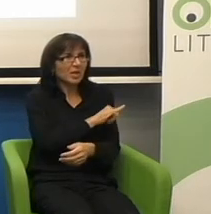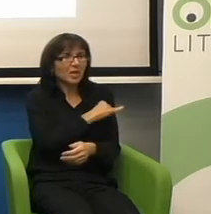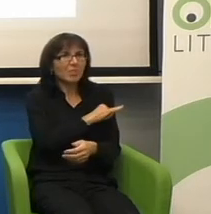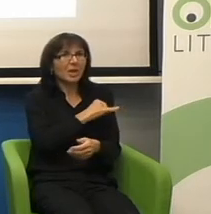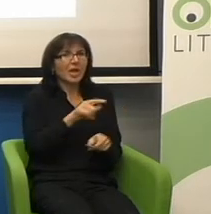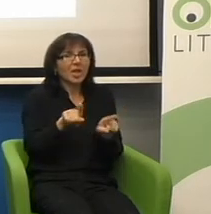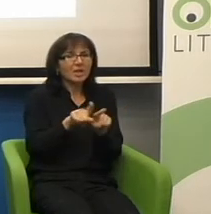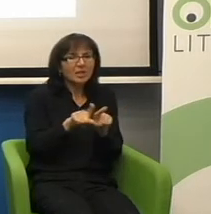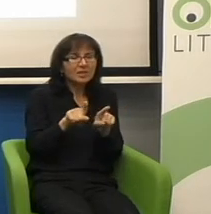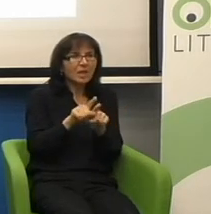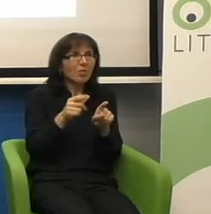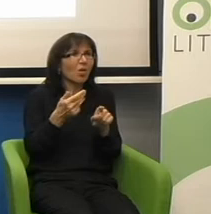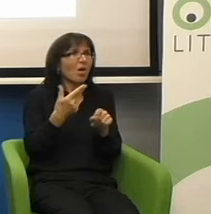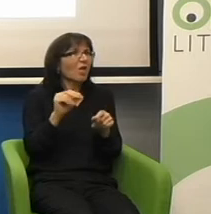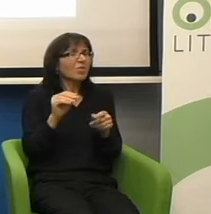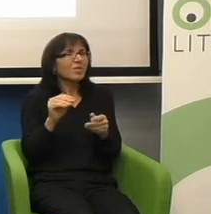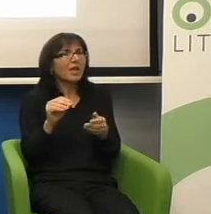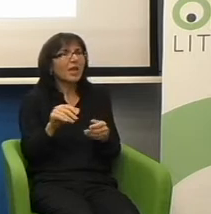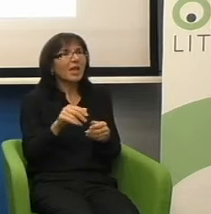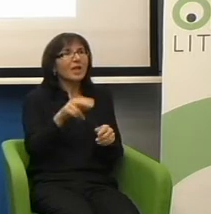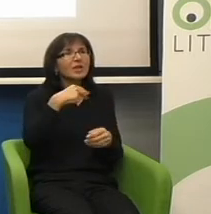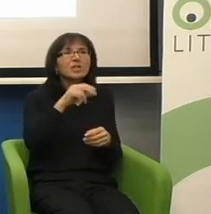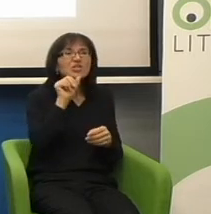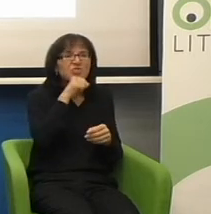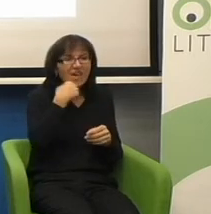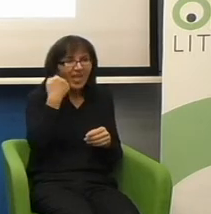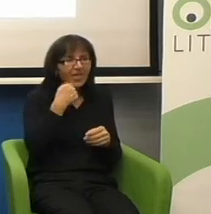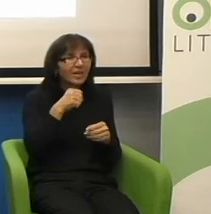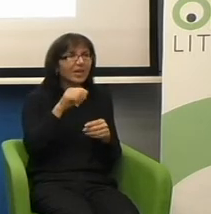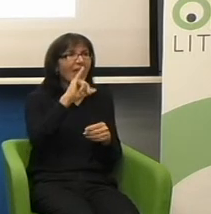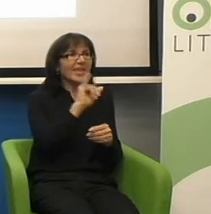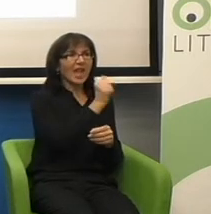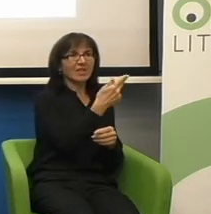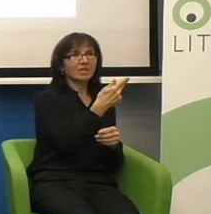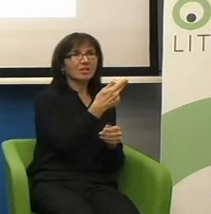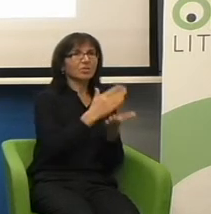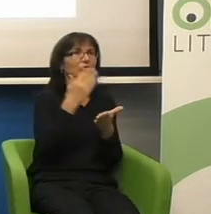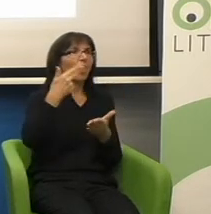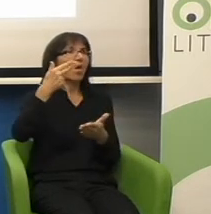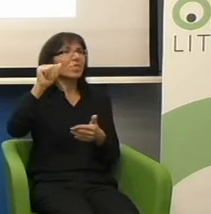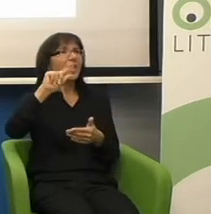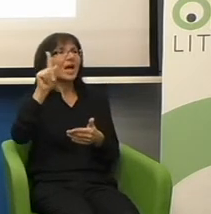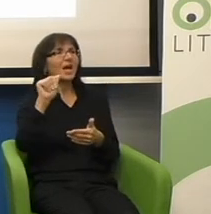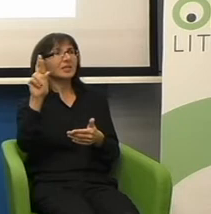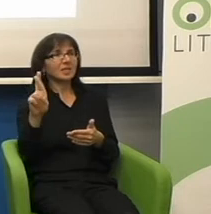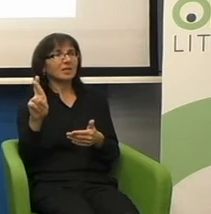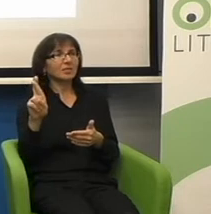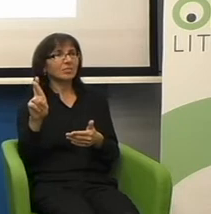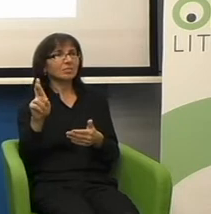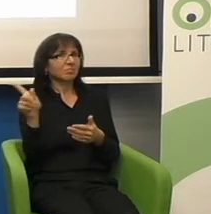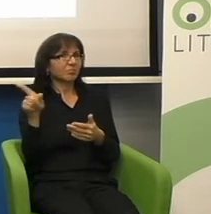nie Jan, tylko Nazar jest jego dziadkiem. I on to wypiera regularnie z pamięci, nie? To nie ma w